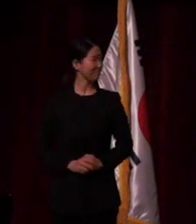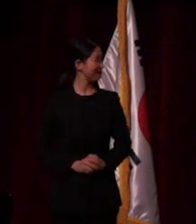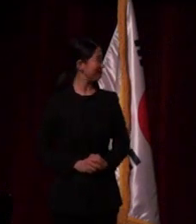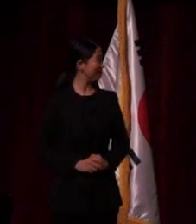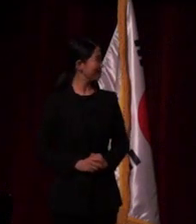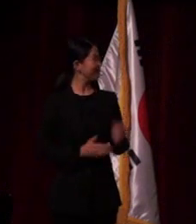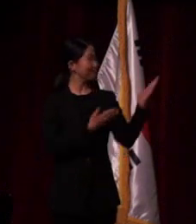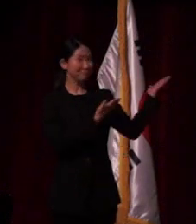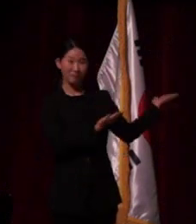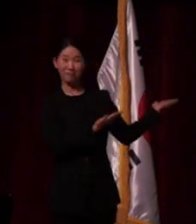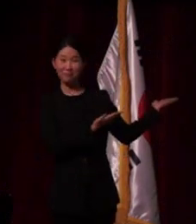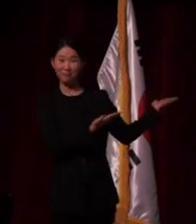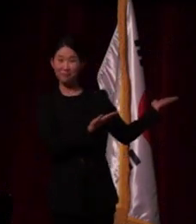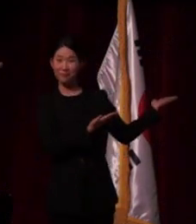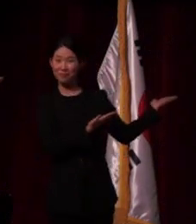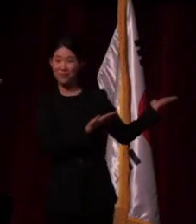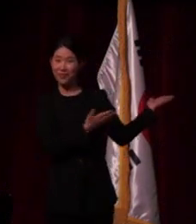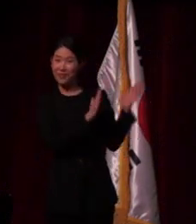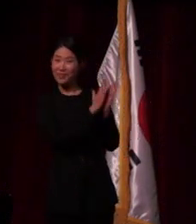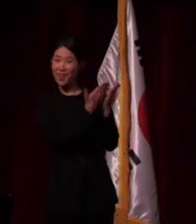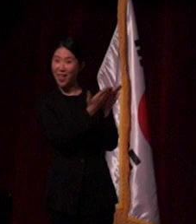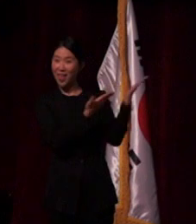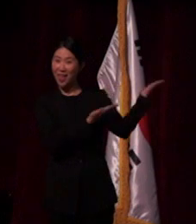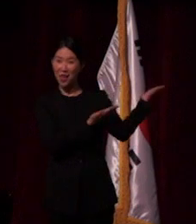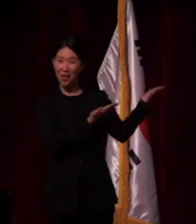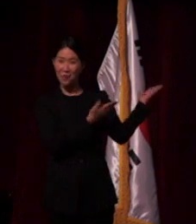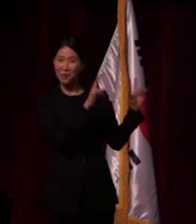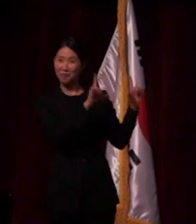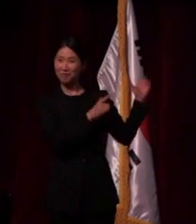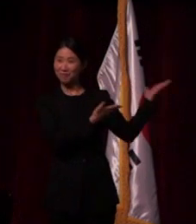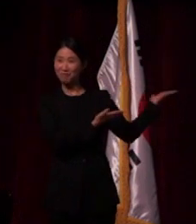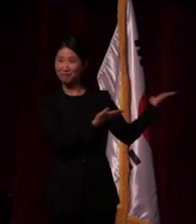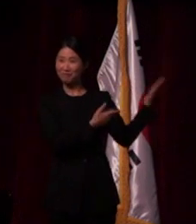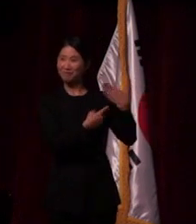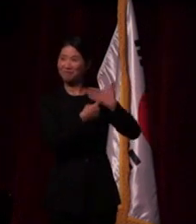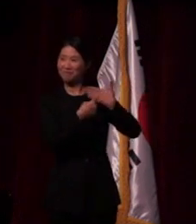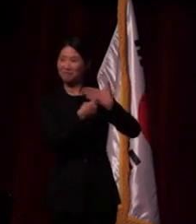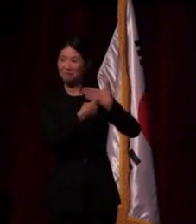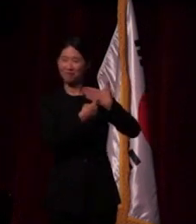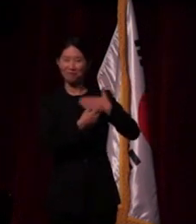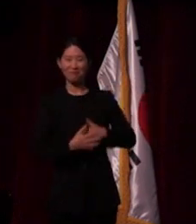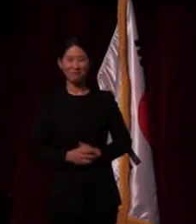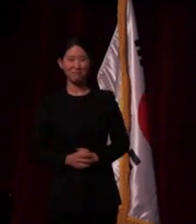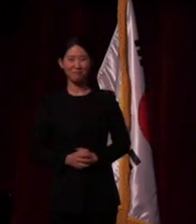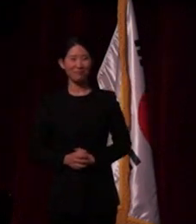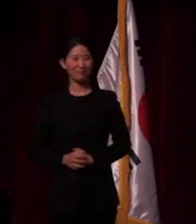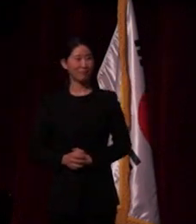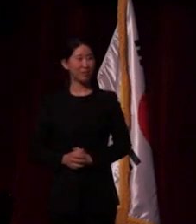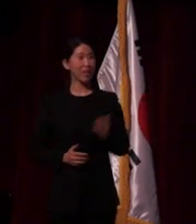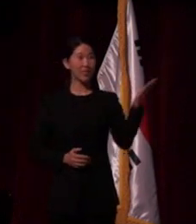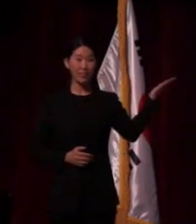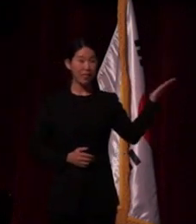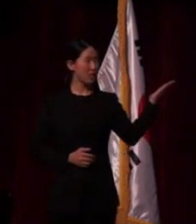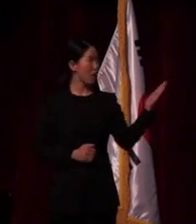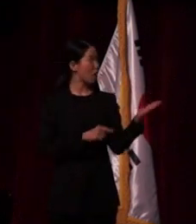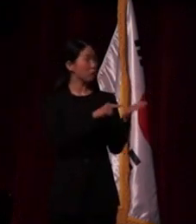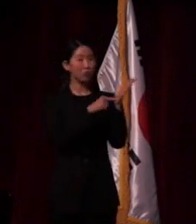우선 이 책은요, 이렇게 생겼고요. 이 책은